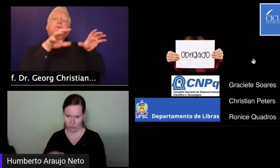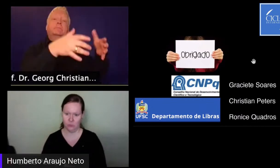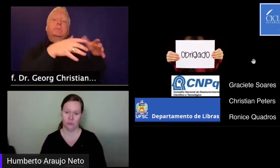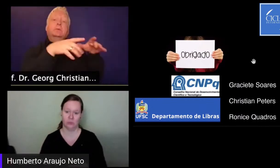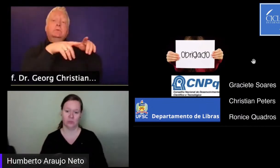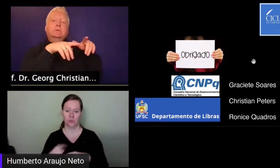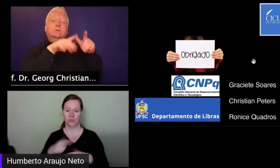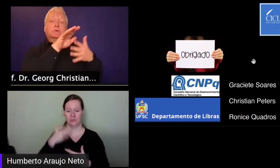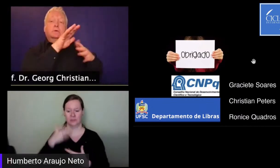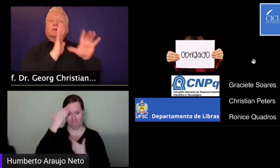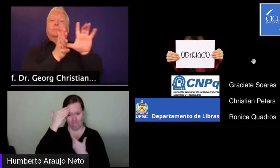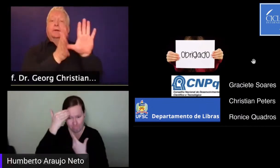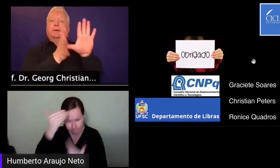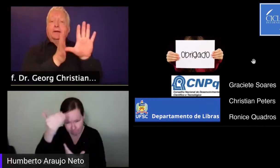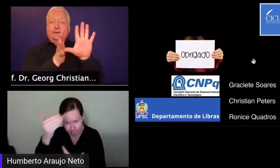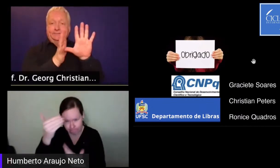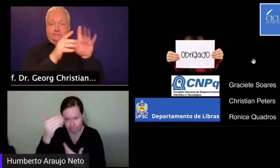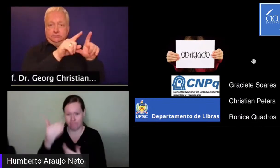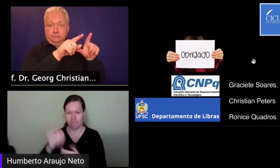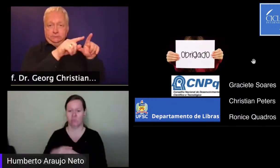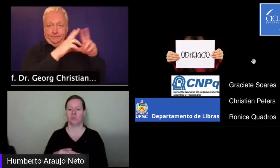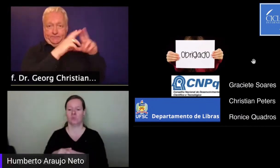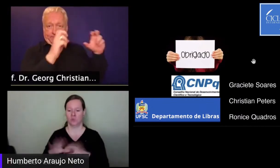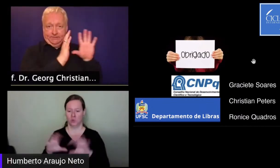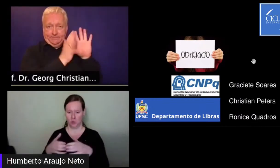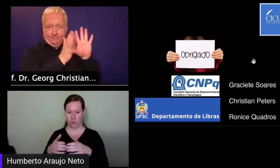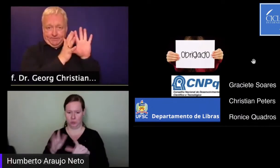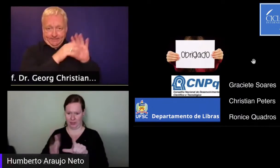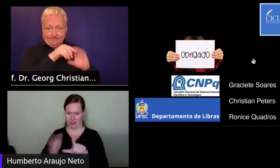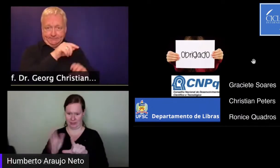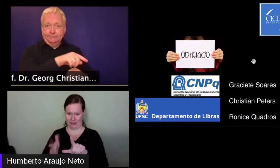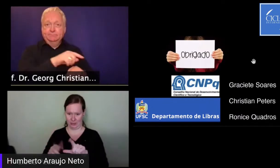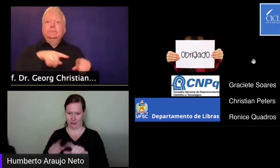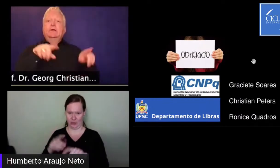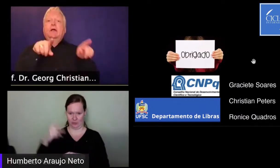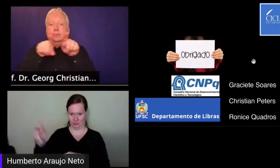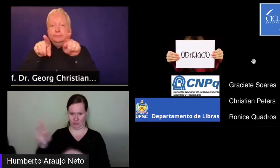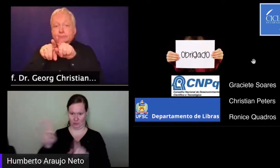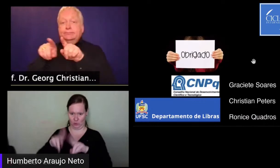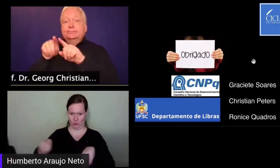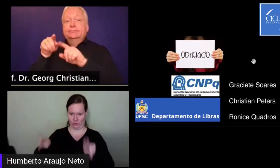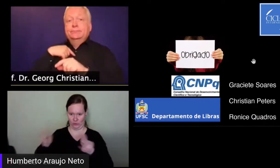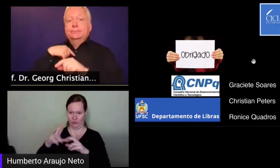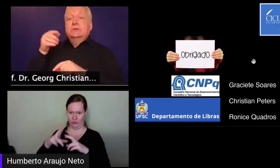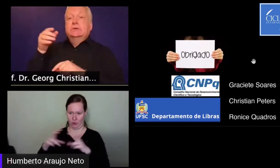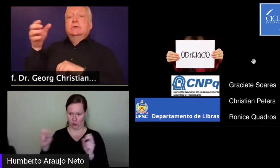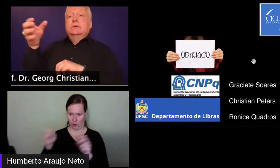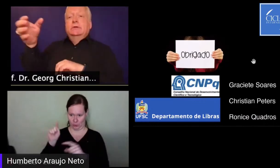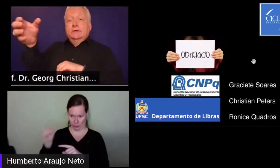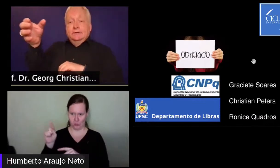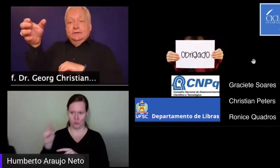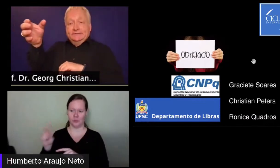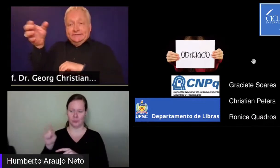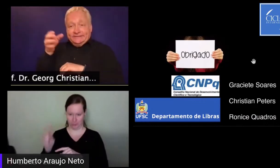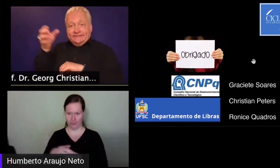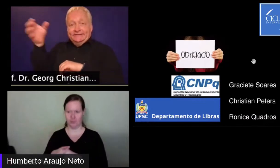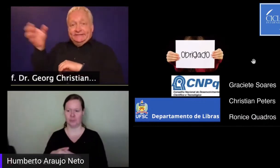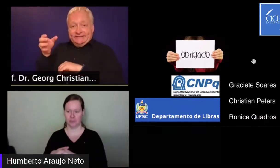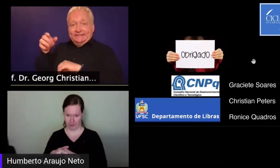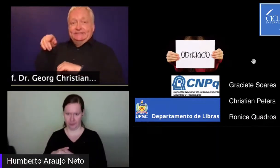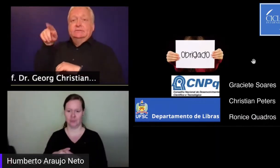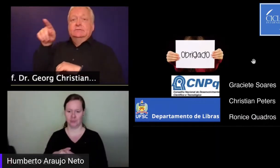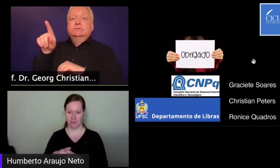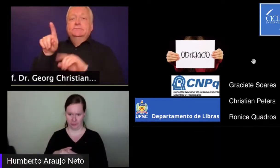e tudo isso foi possível graças a essa colaboração. Agradeço à equipe do curso de Letras Libras, também lá de